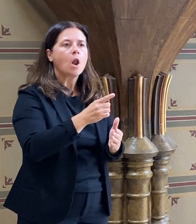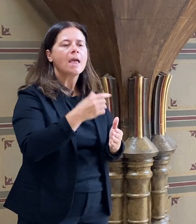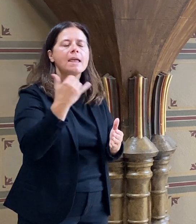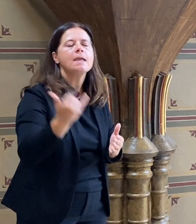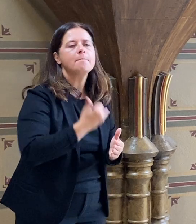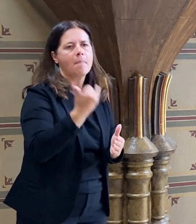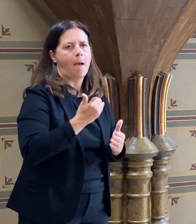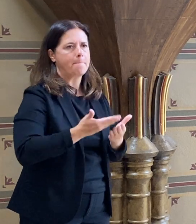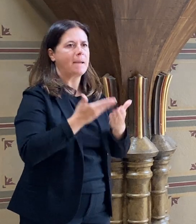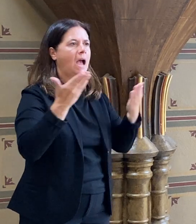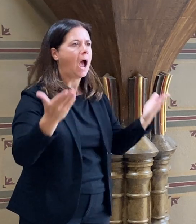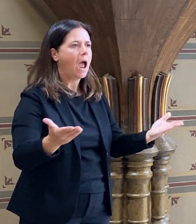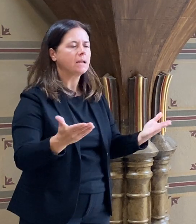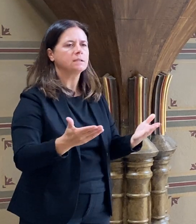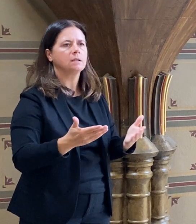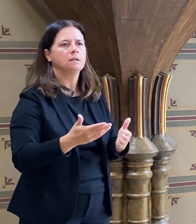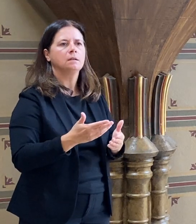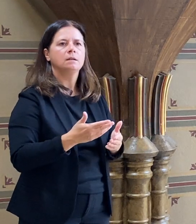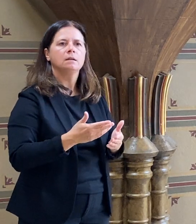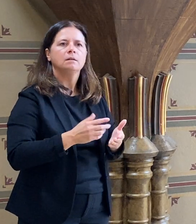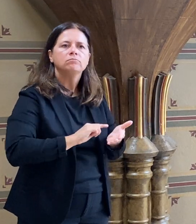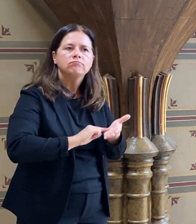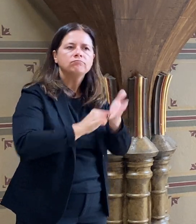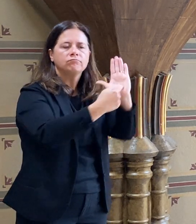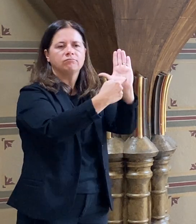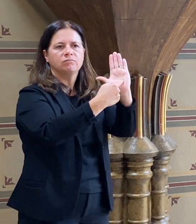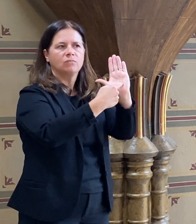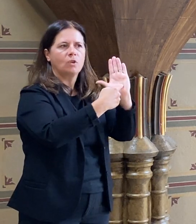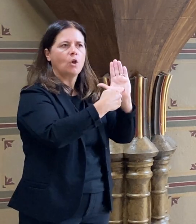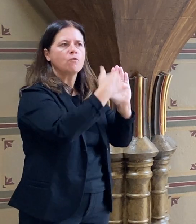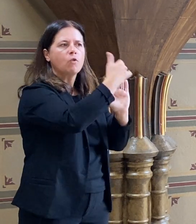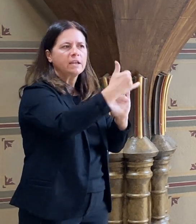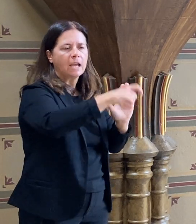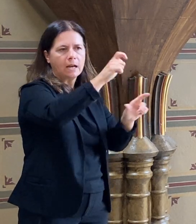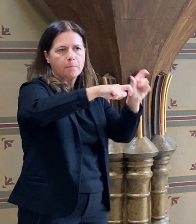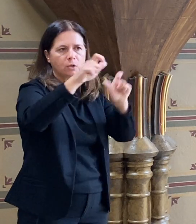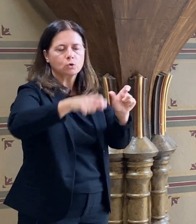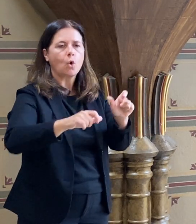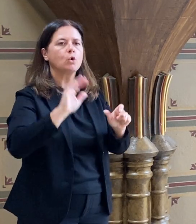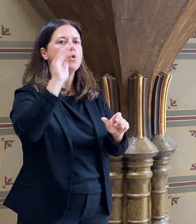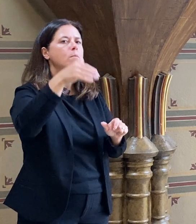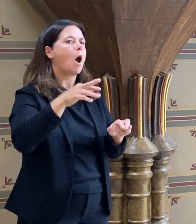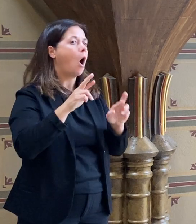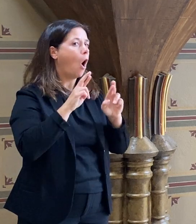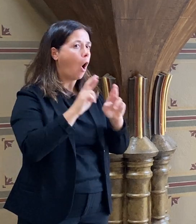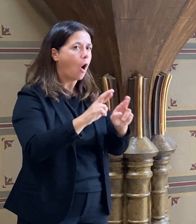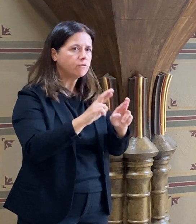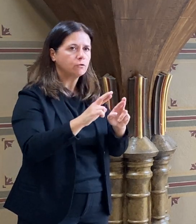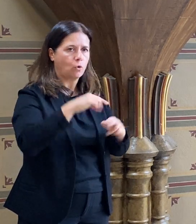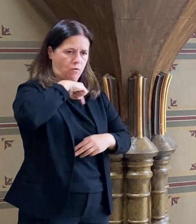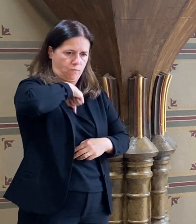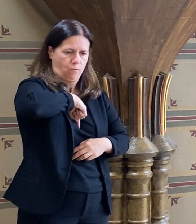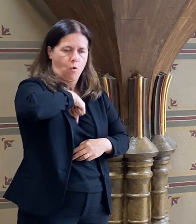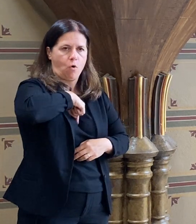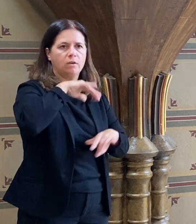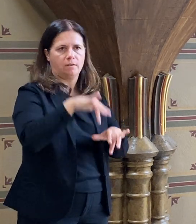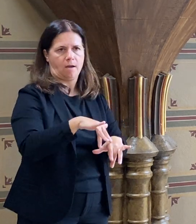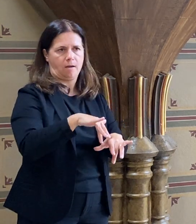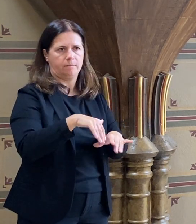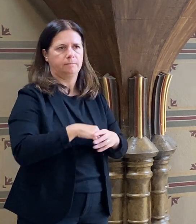bereit, Zeugnis zu geben vor jedermann über die Hoffnung, die in euch ist.